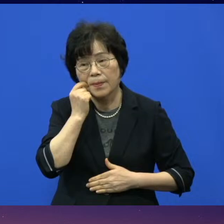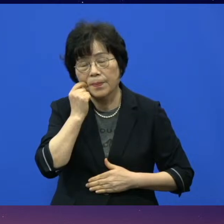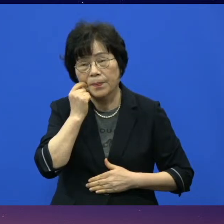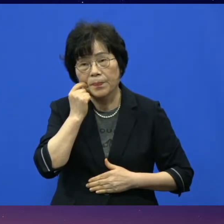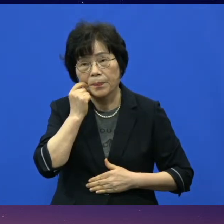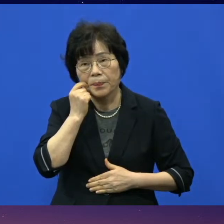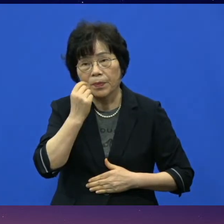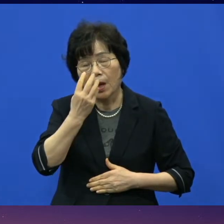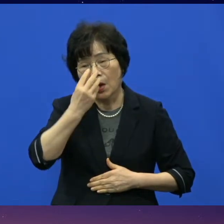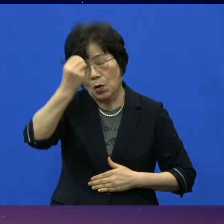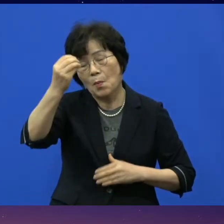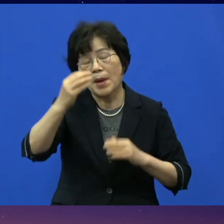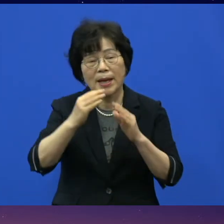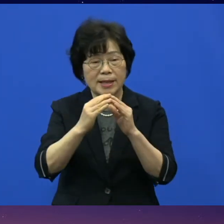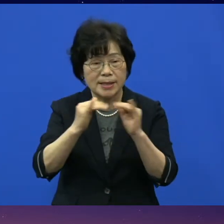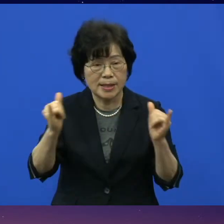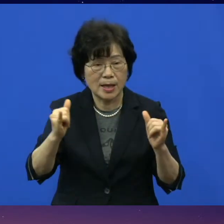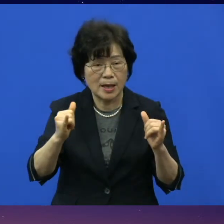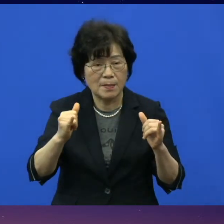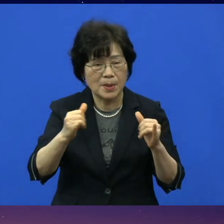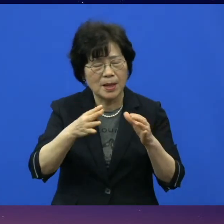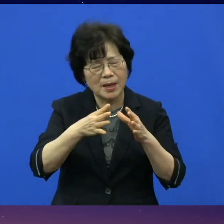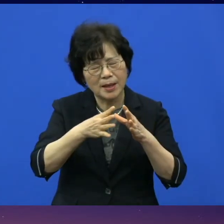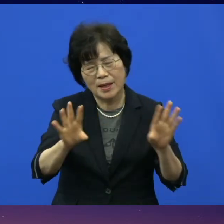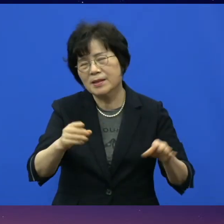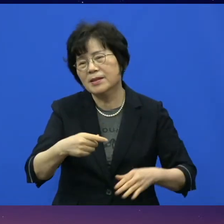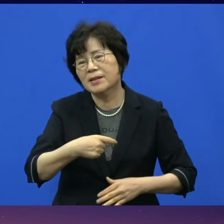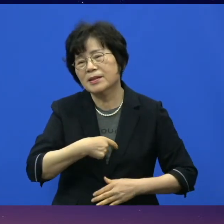여러분, 교만한 사람은요, 잘 안 깨지려고 해요.